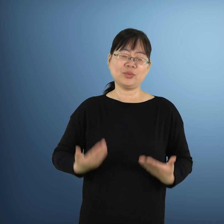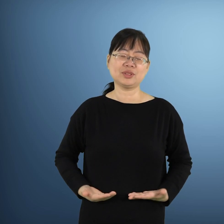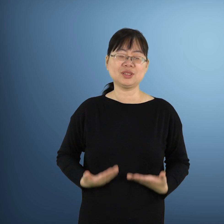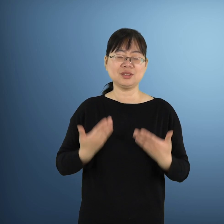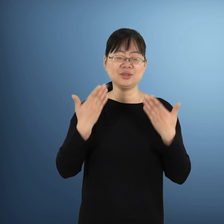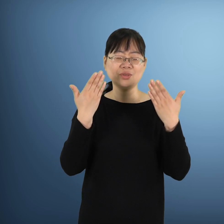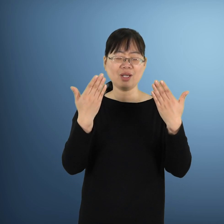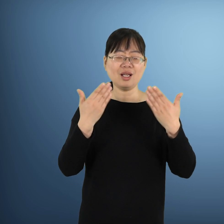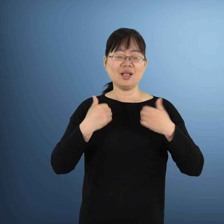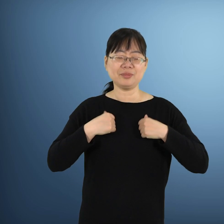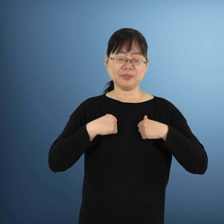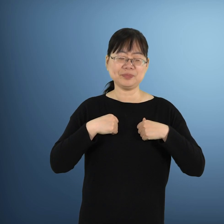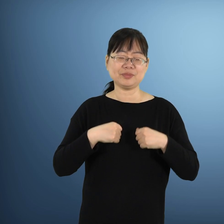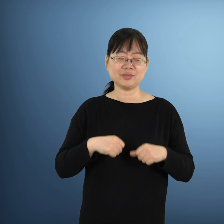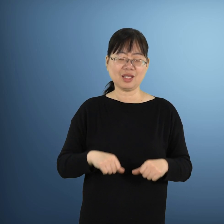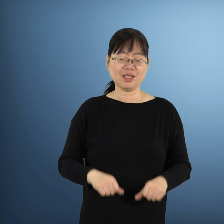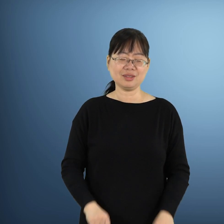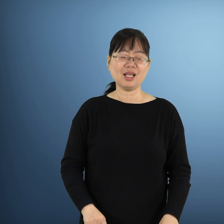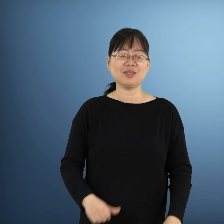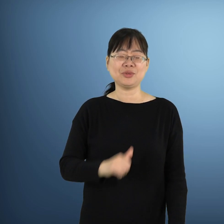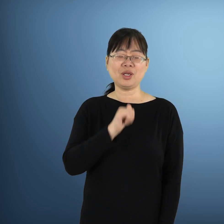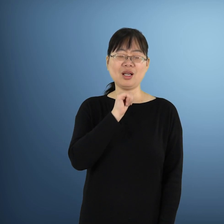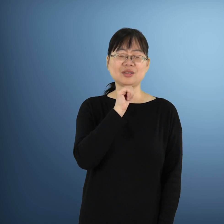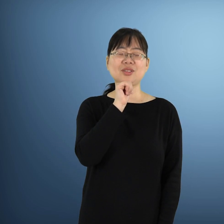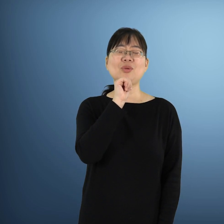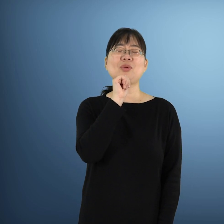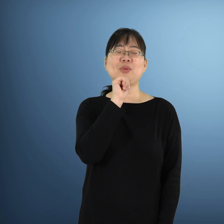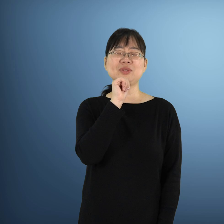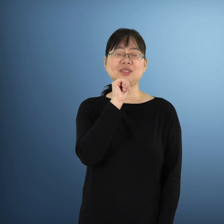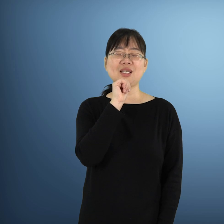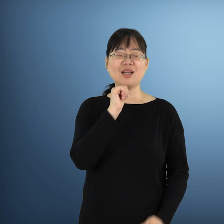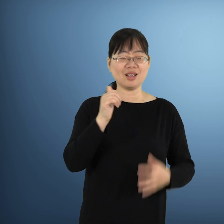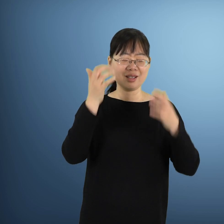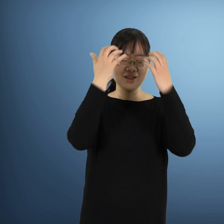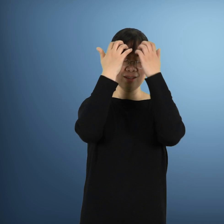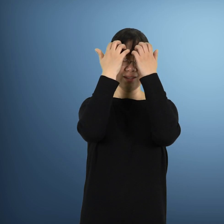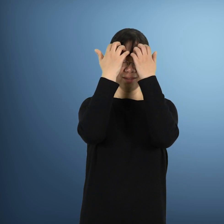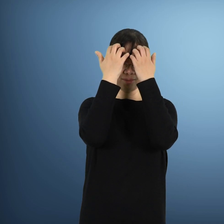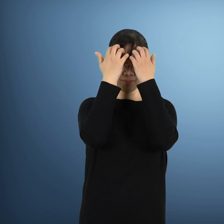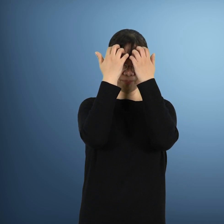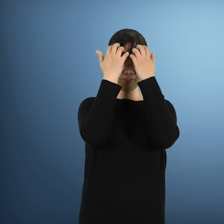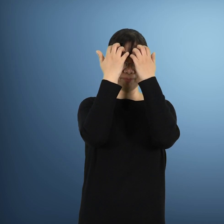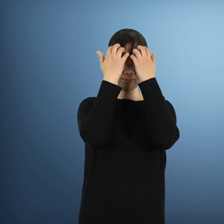희생과 포기와 가난과 고난